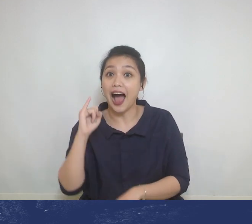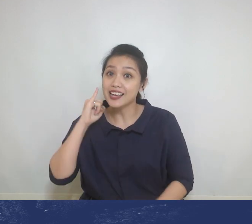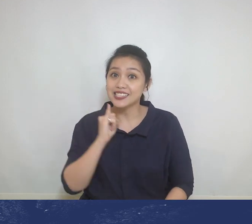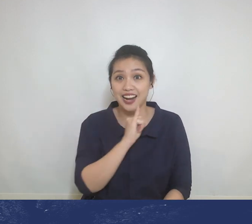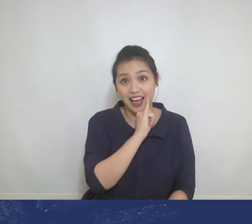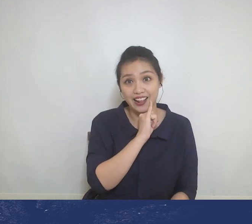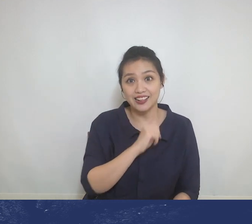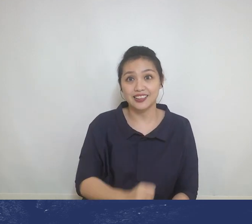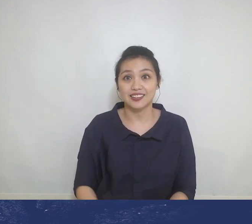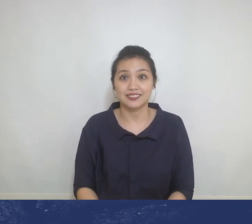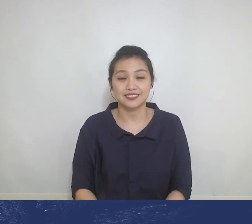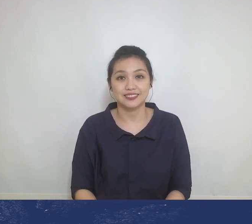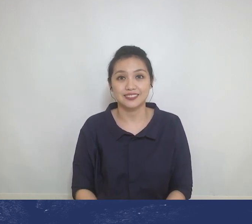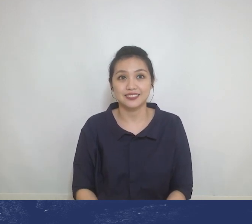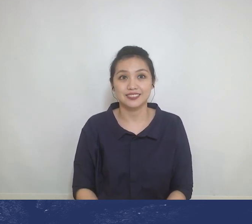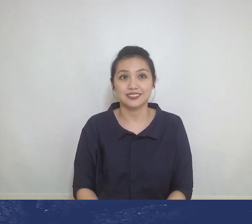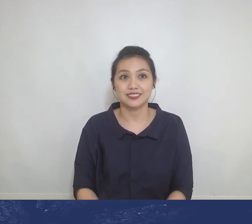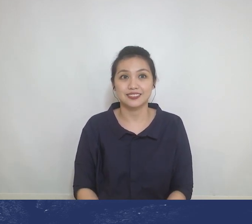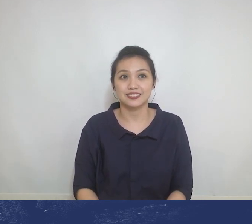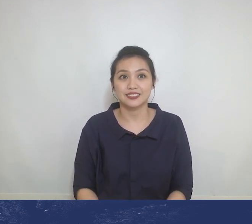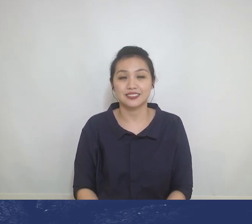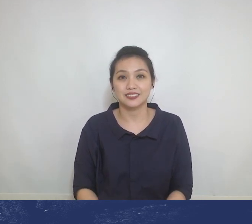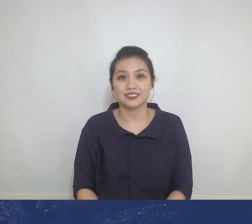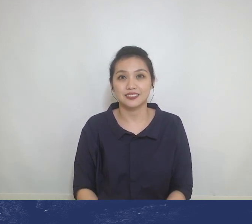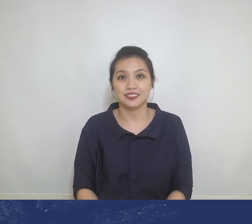Israel, Israel itu